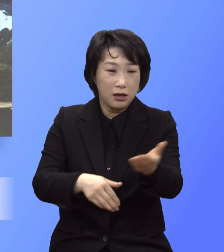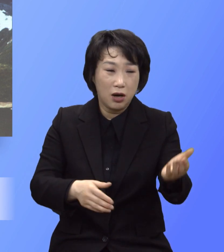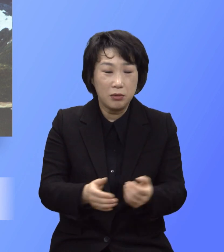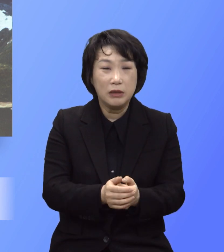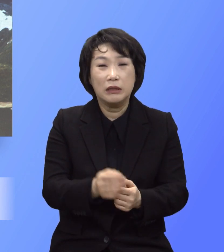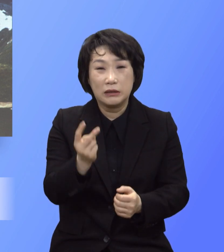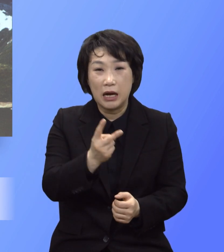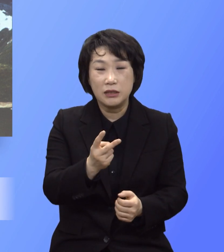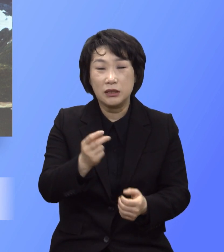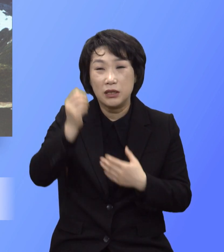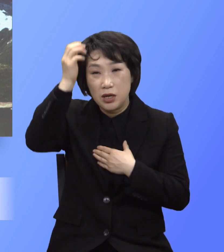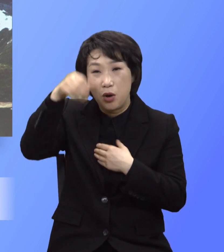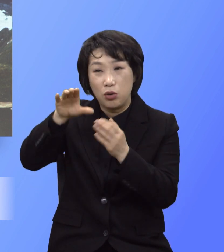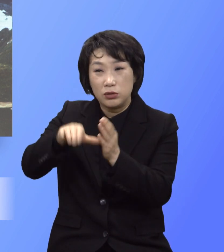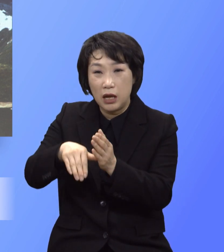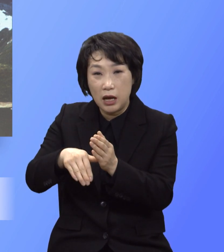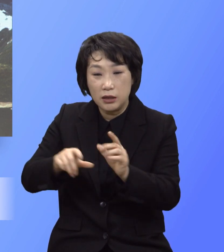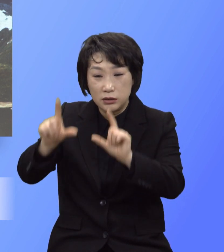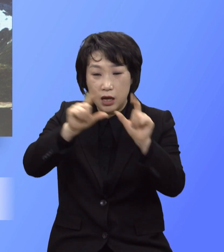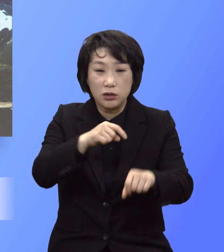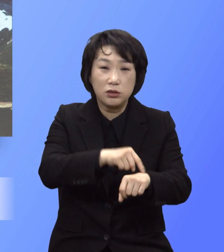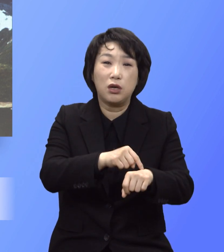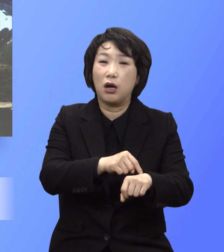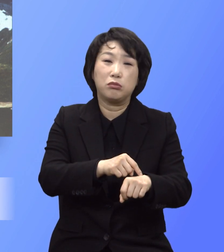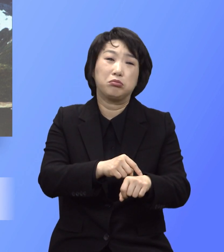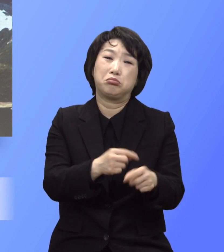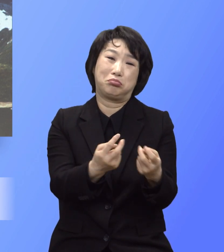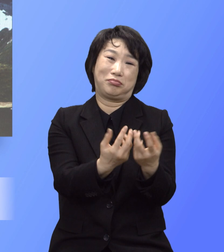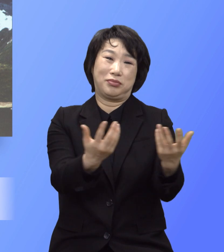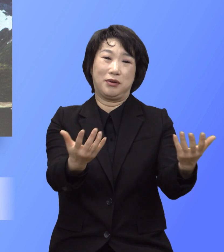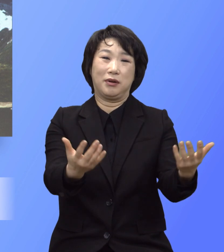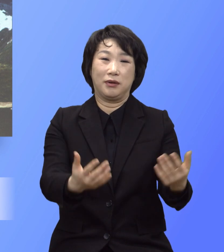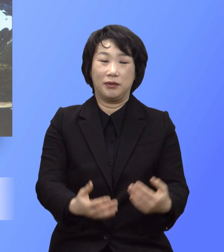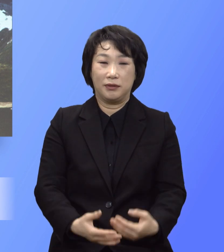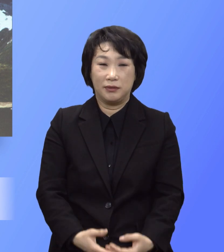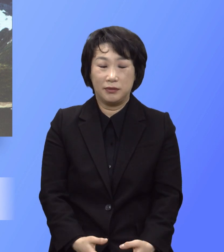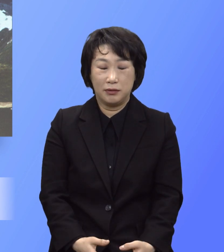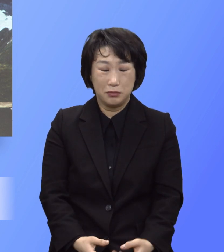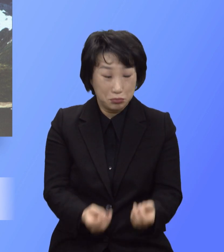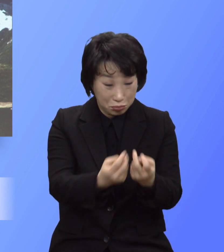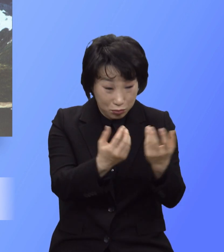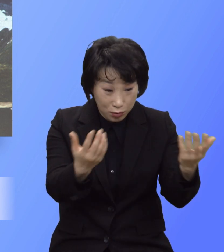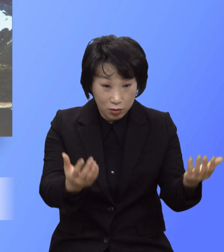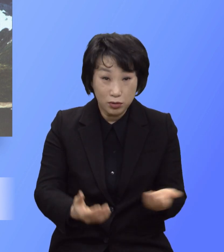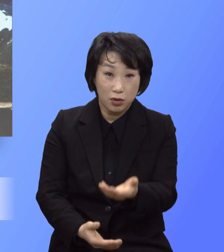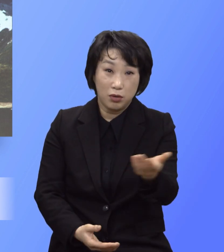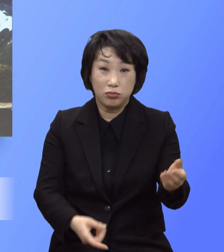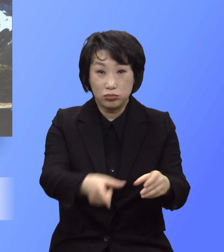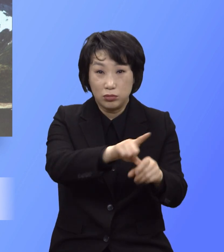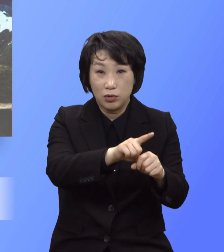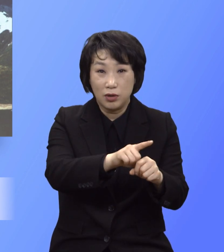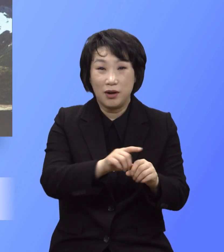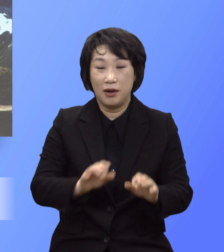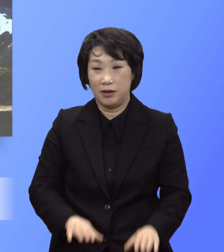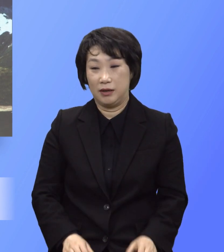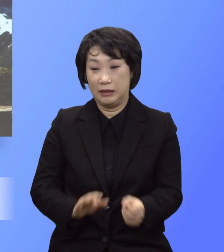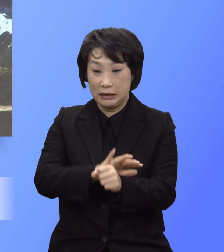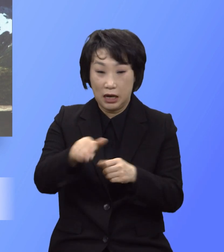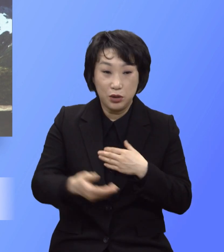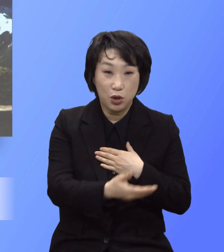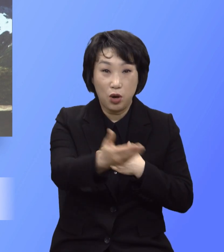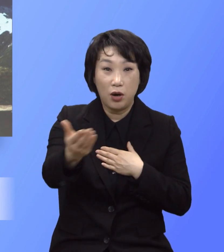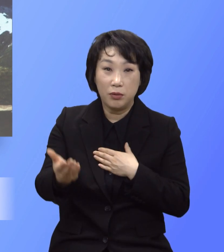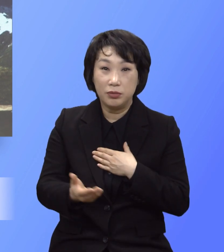다시 영혼의 때를 살 수 있는 길이 없어요. 길이 없습니다. 사랑하는